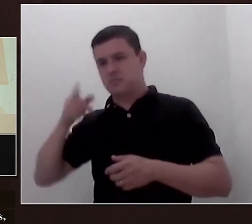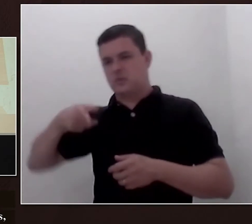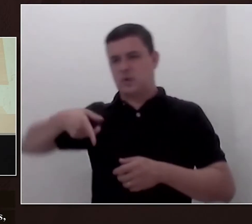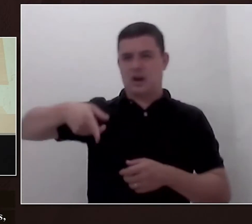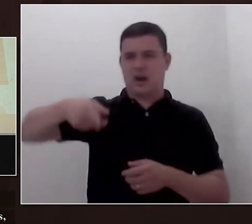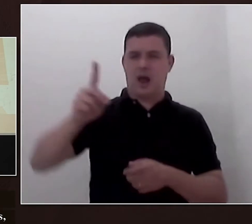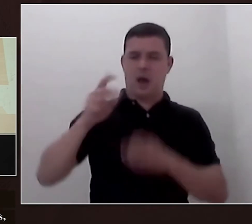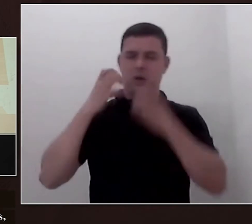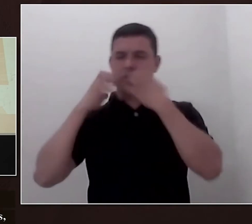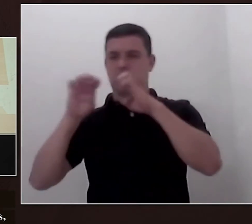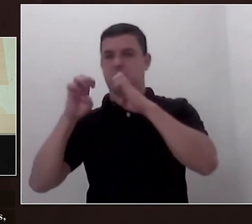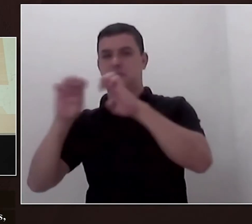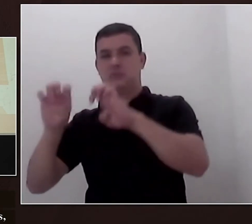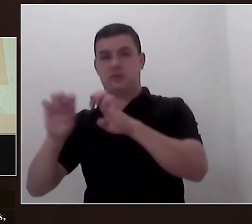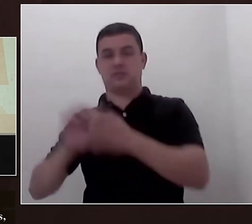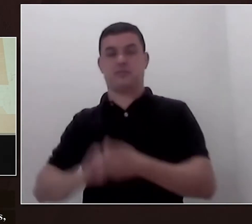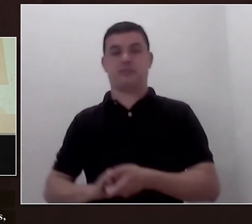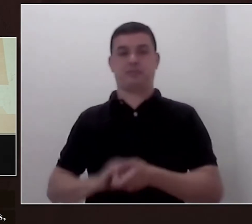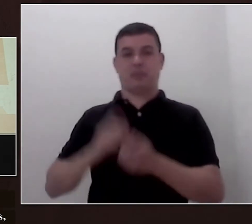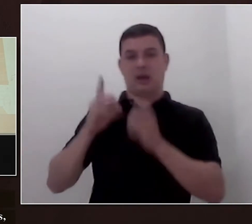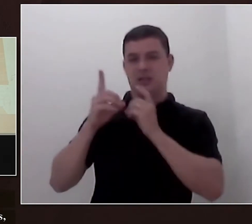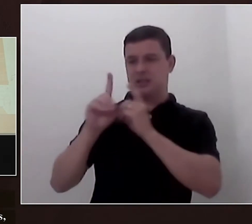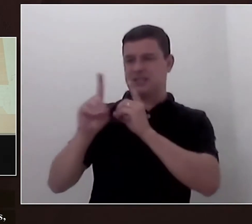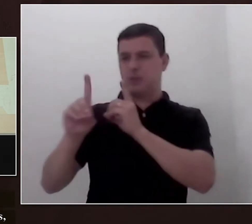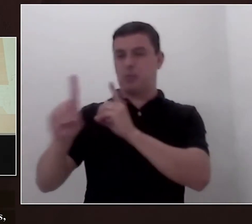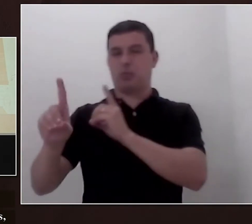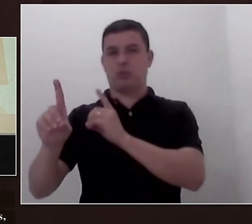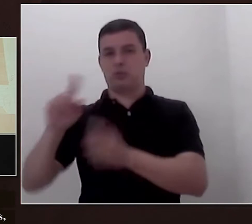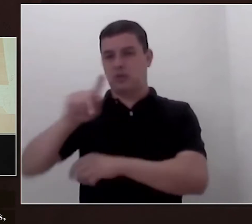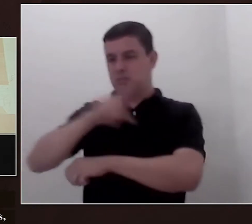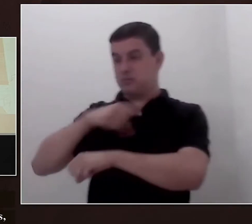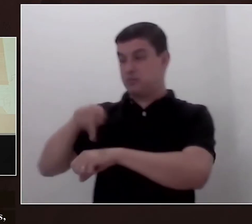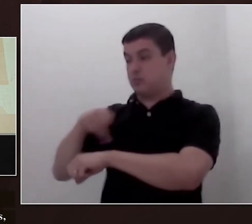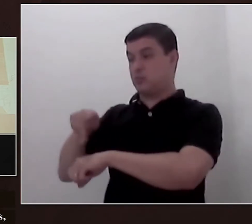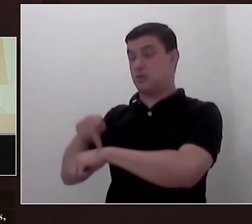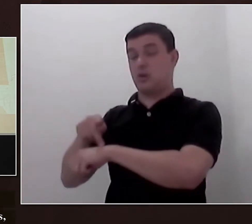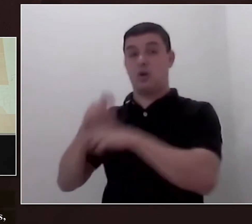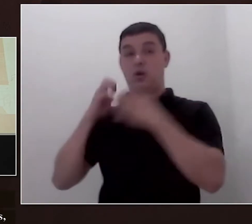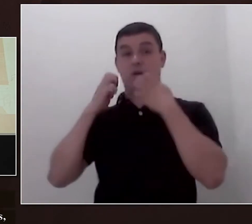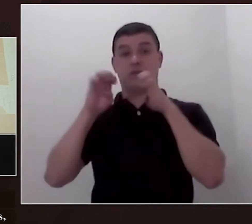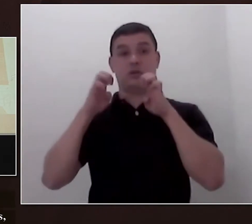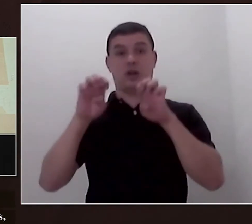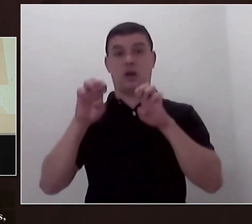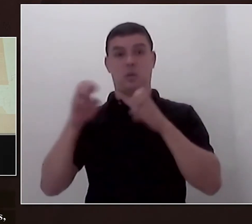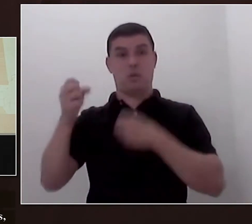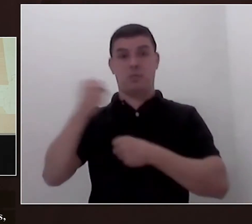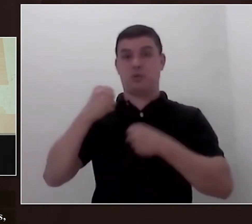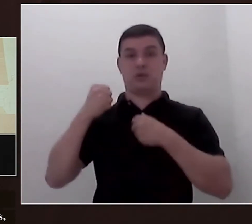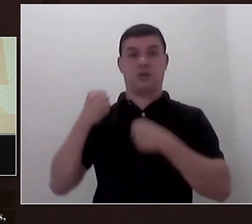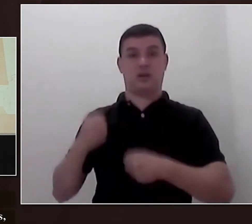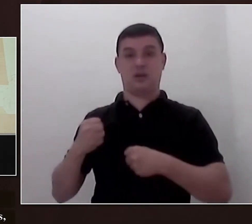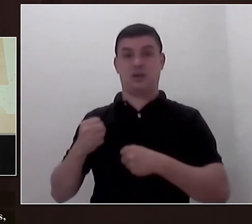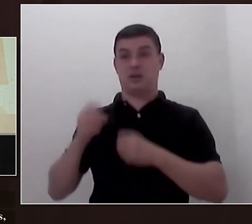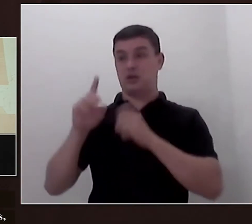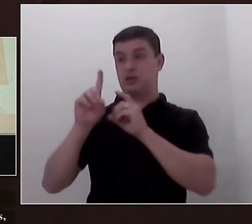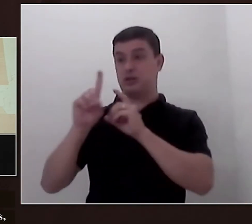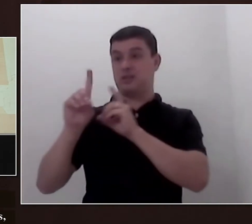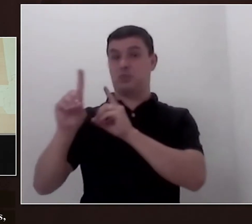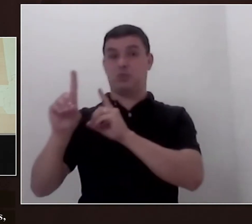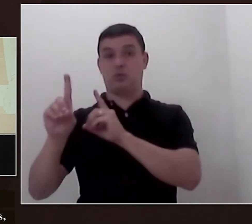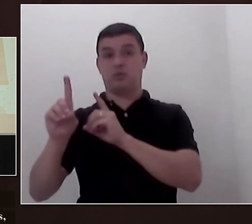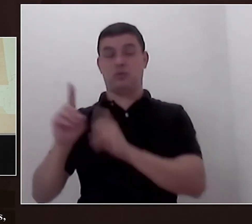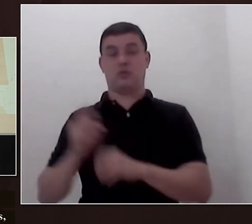as nações. Irmãos, o evangelho é a única coisa que pode fazer discípulo de todas as nações, sem exceção, não é isso?